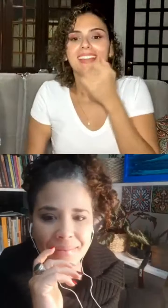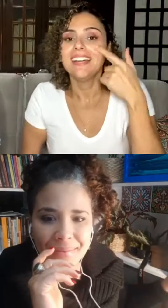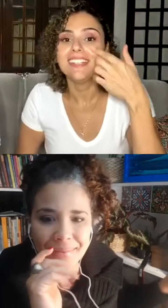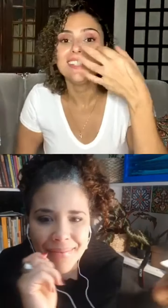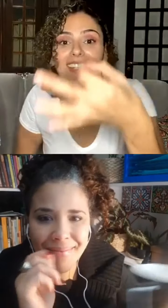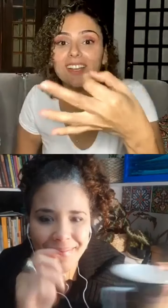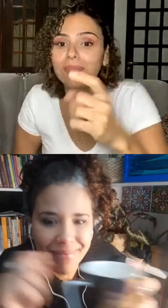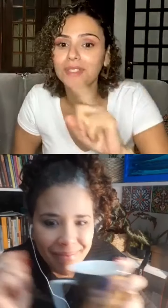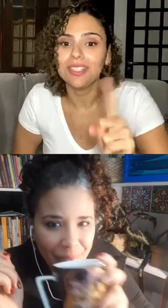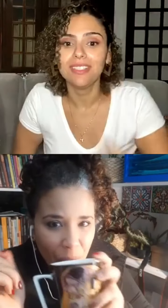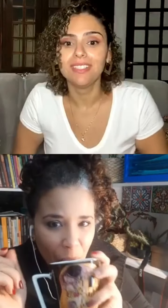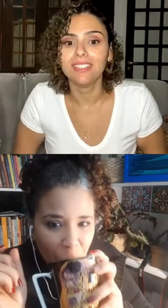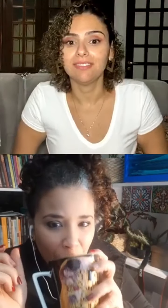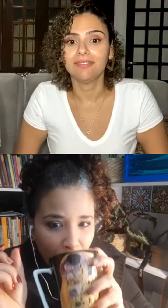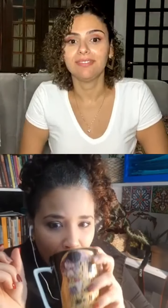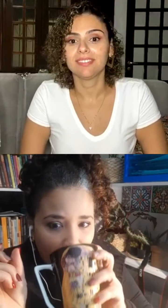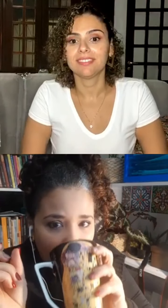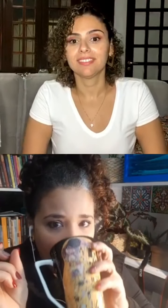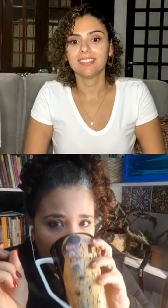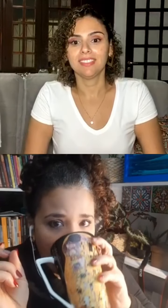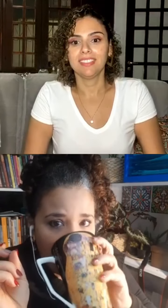A gente não prestou atenção